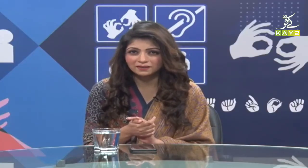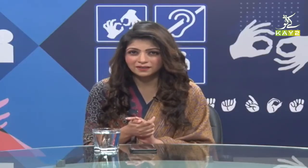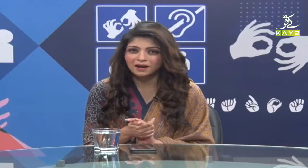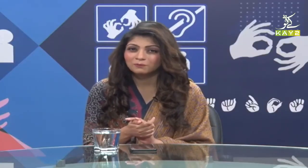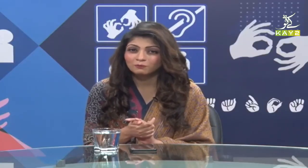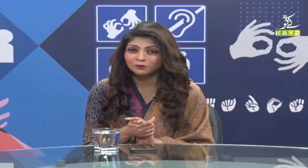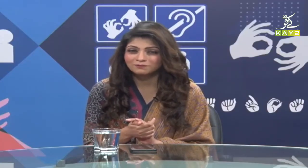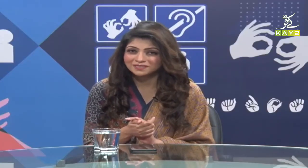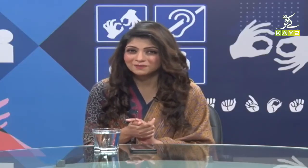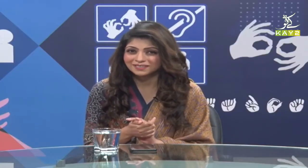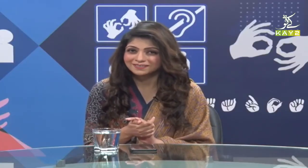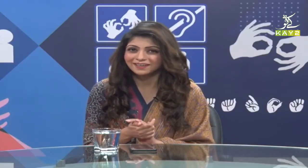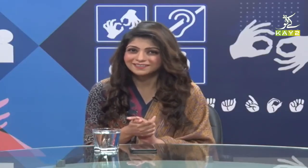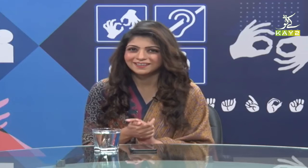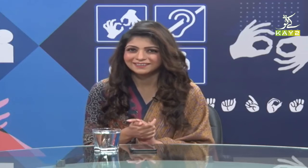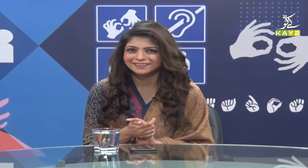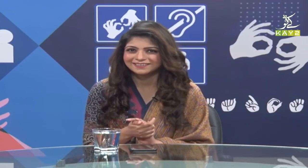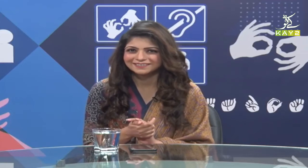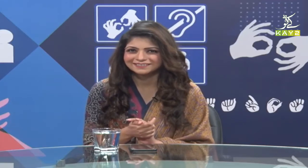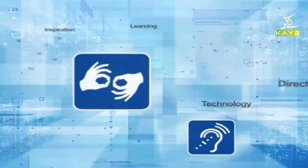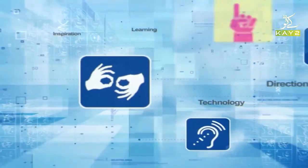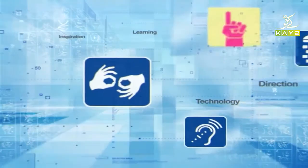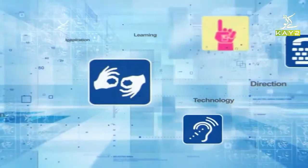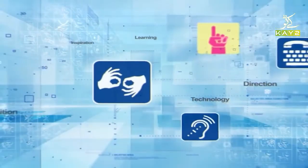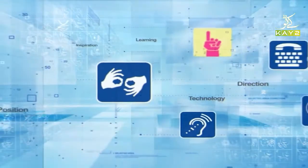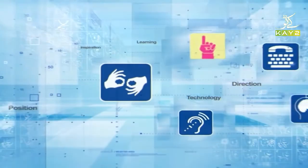वापस आके आपको बहुत मज़े के साइन सिखाते हैं आज।